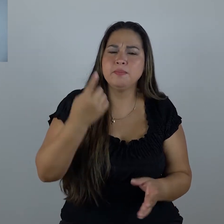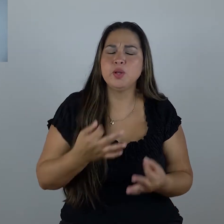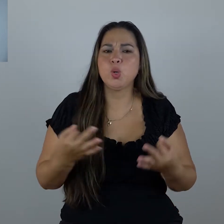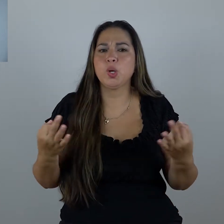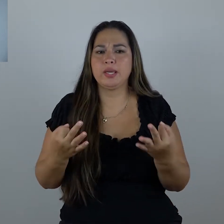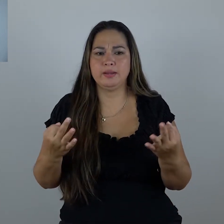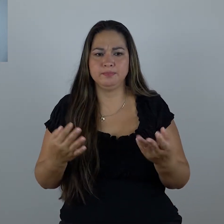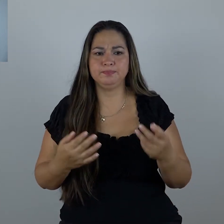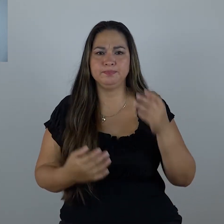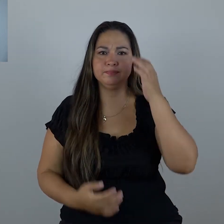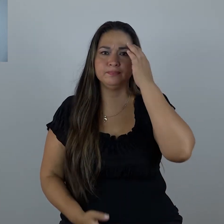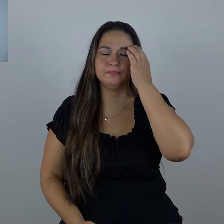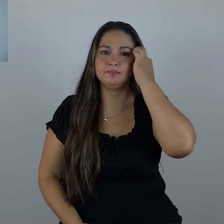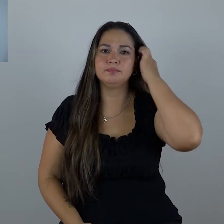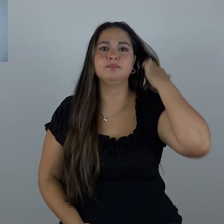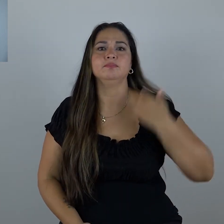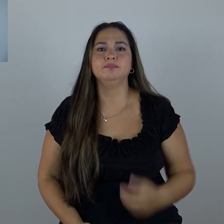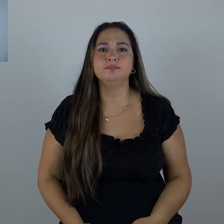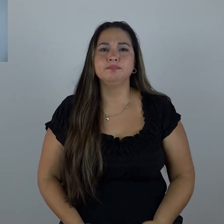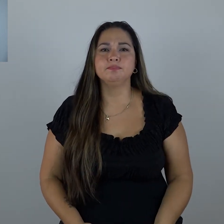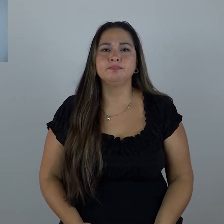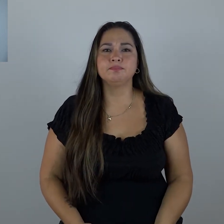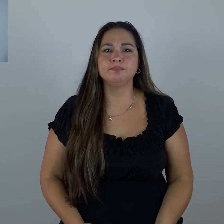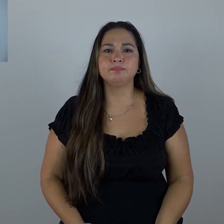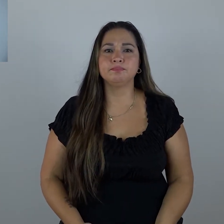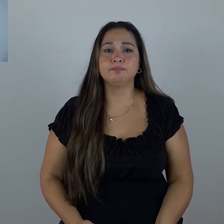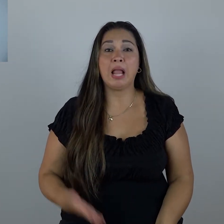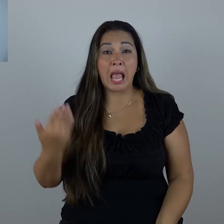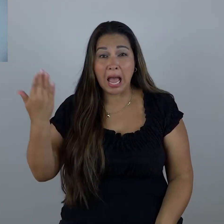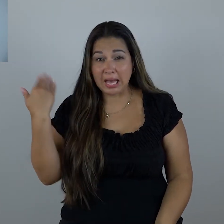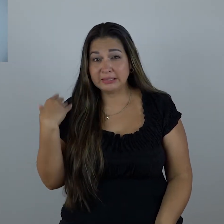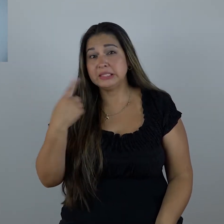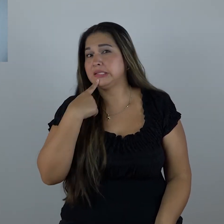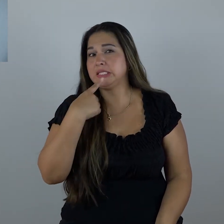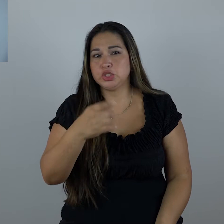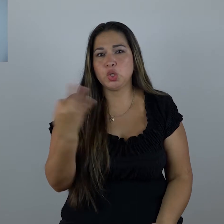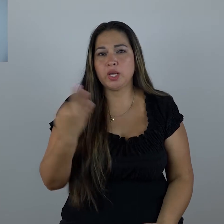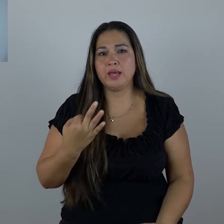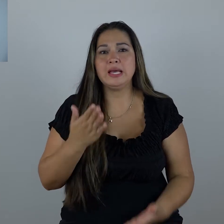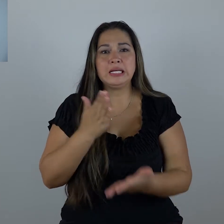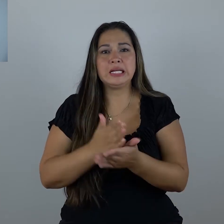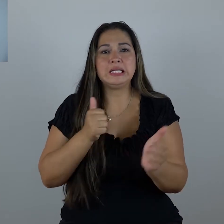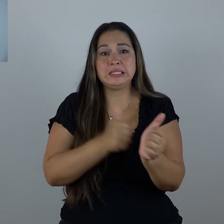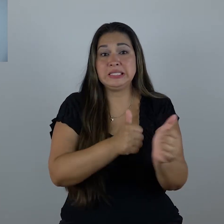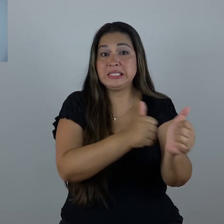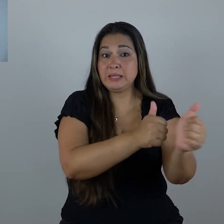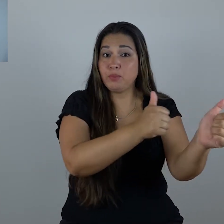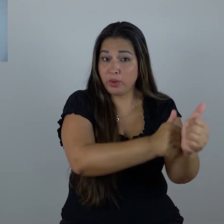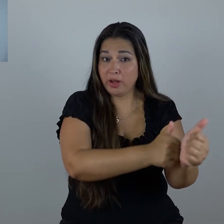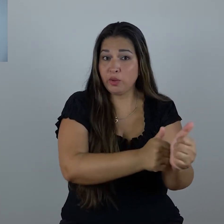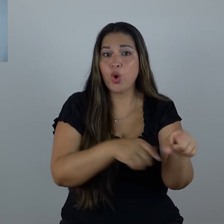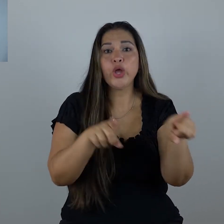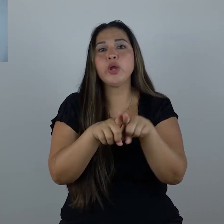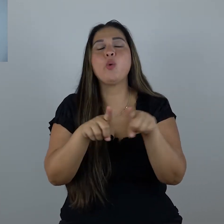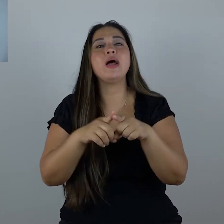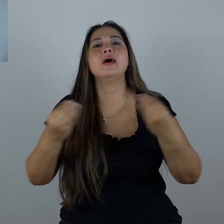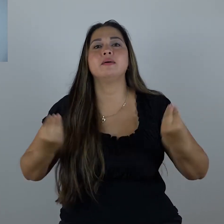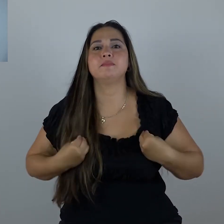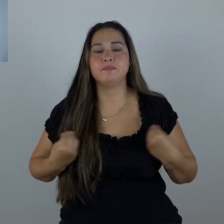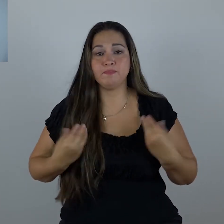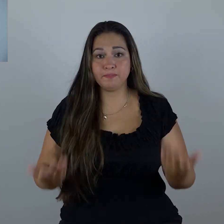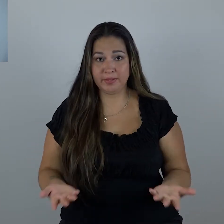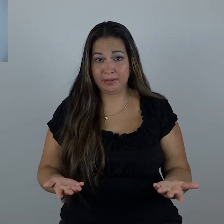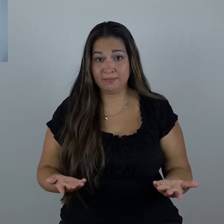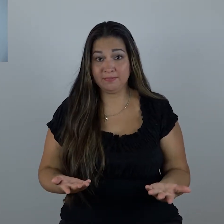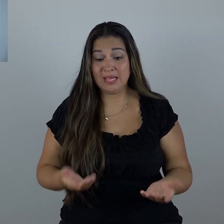situarnos, ya sabéis que venimos de discipulado es igual a vida. Y a partir de ahí estamos construyendo de